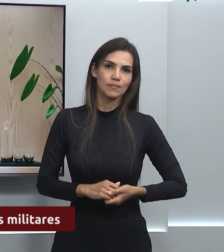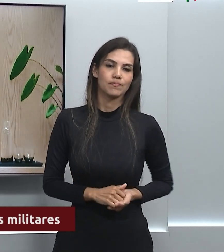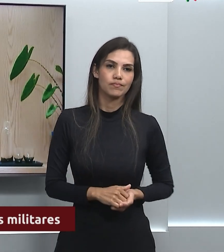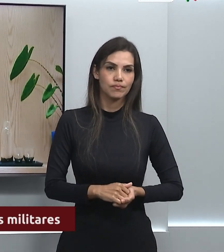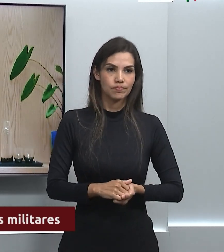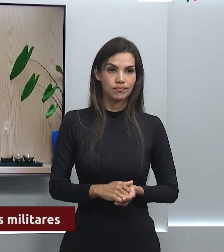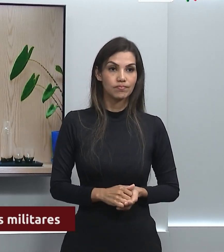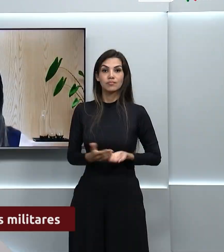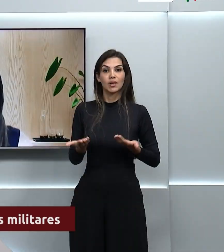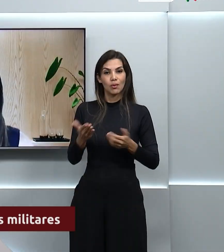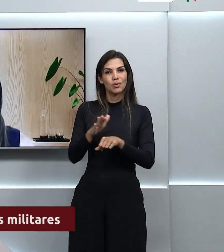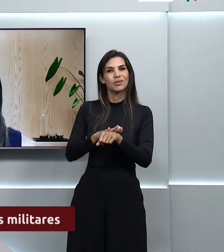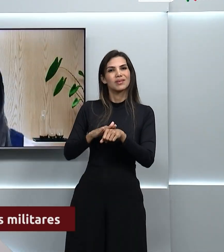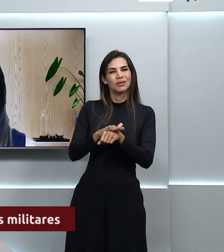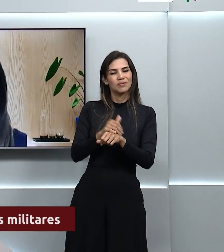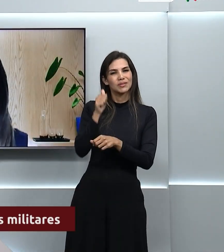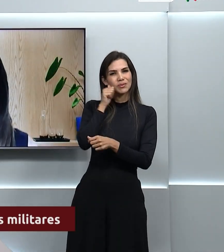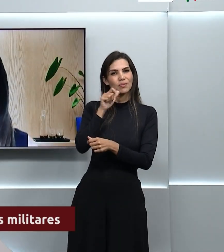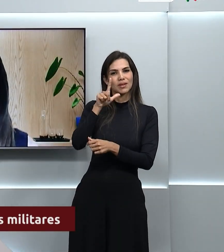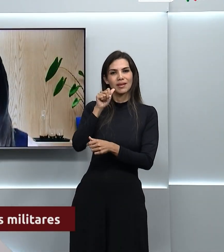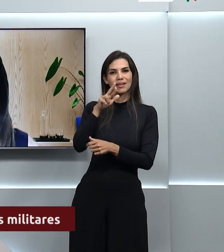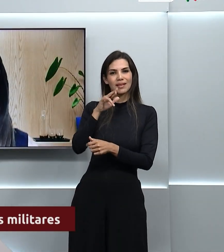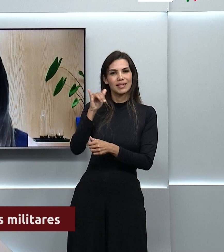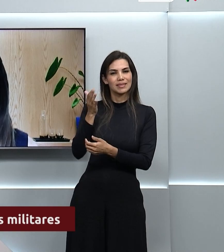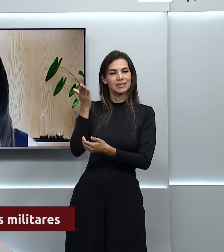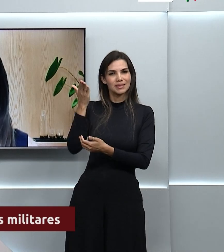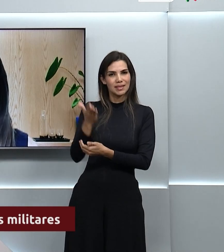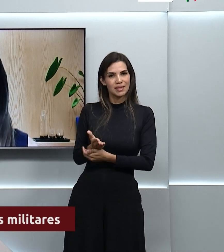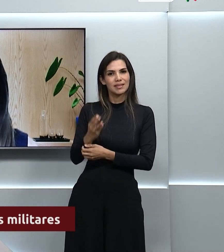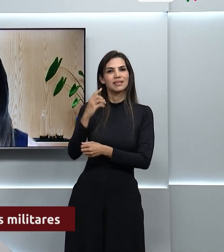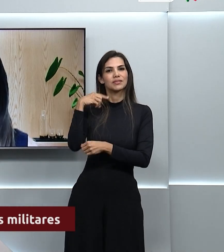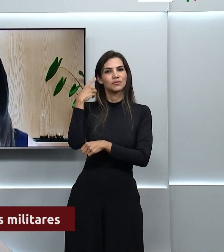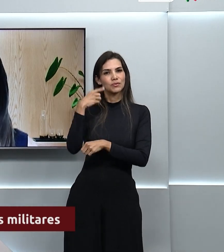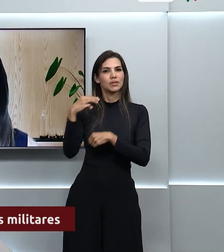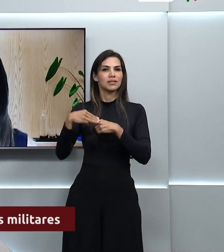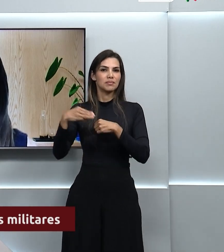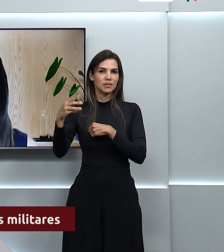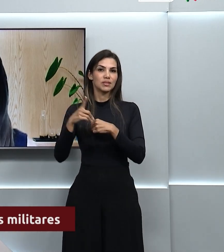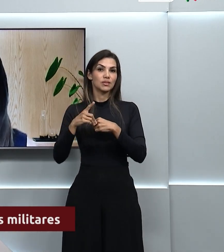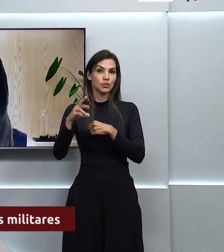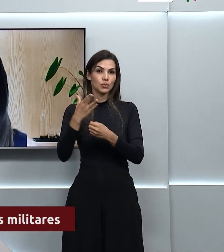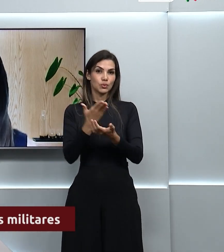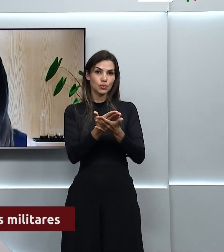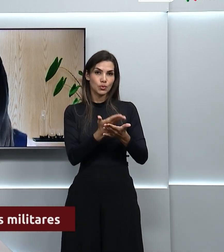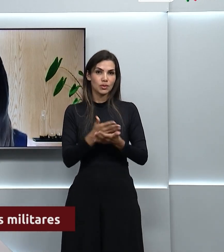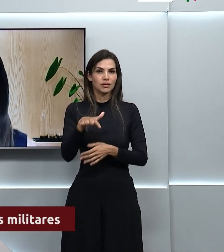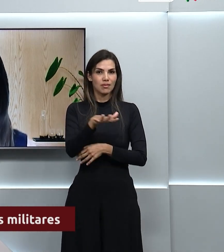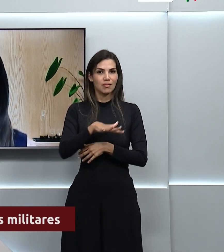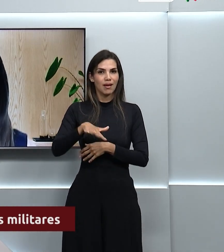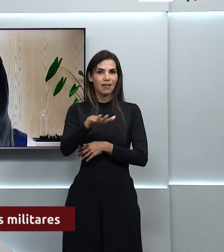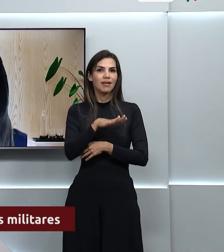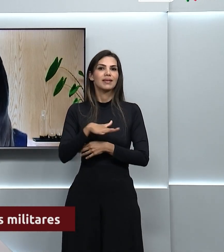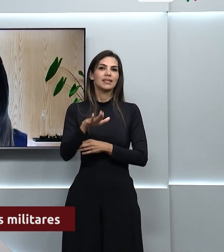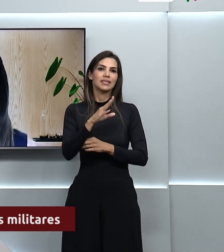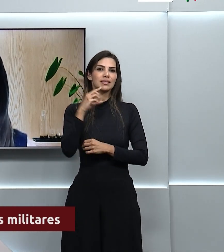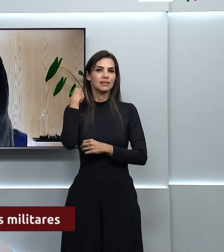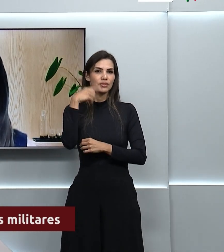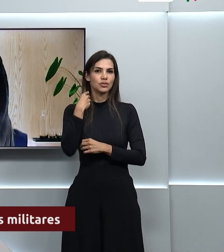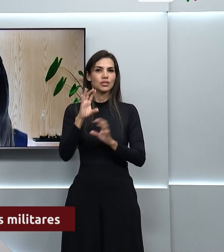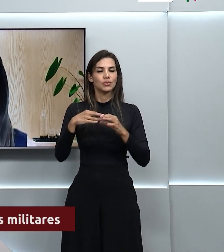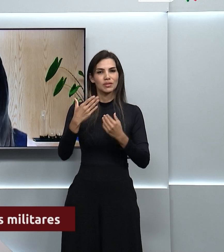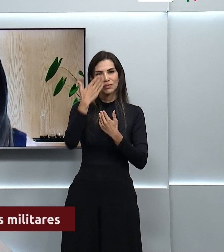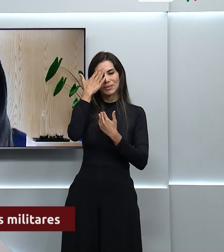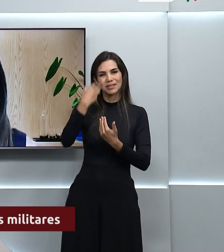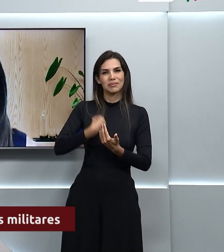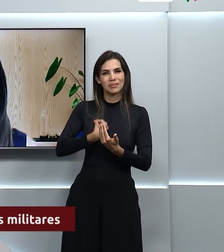gente conversou com a Larissa Bariato, que é advogada, mestre e doutoranda em Direito Coletivo. Muito obrigada pela sua presença, Larissa. Seja